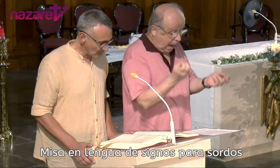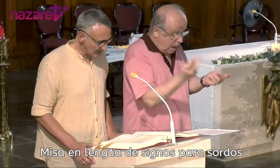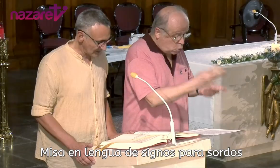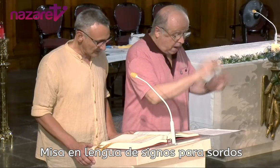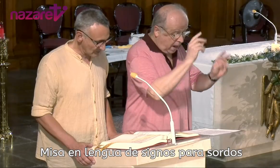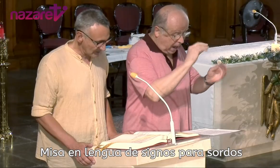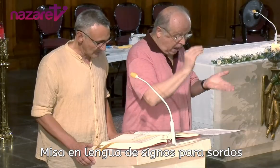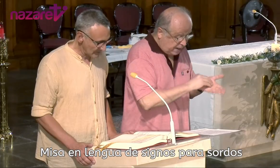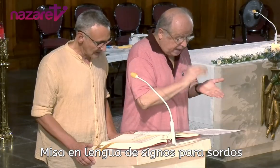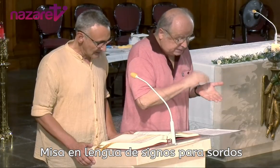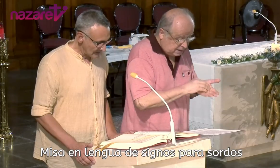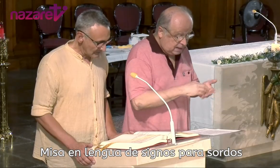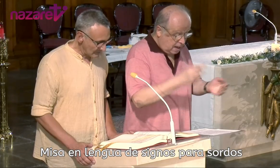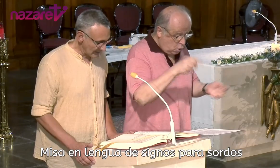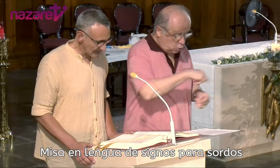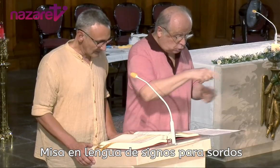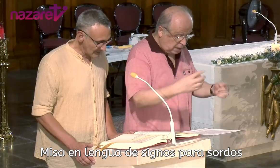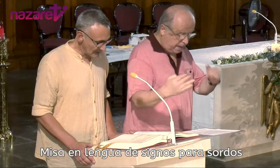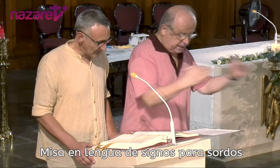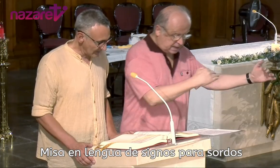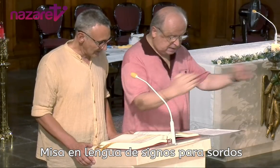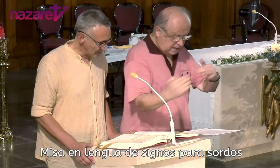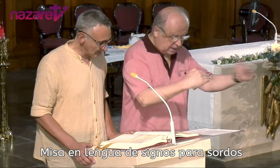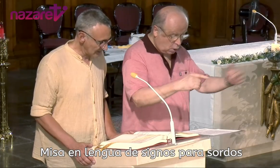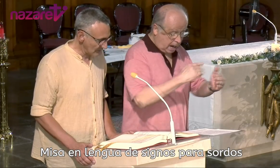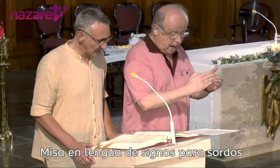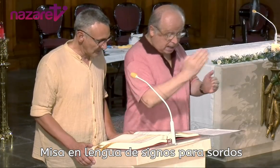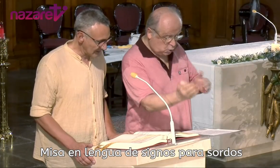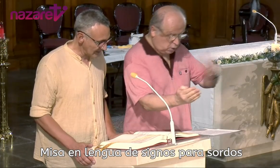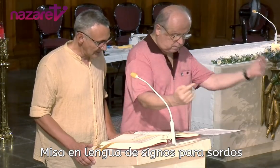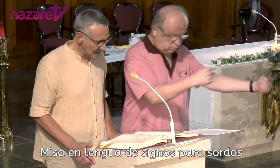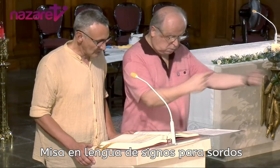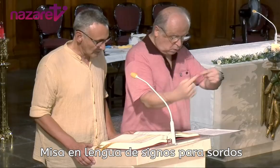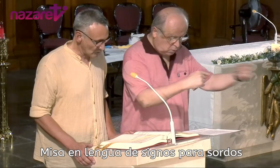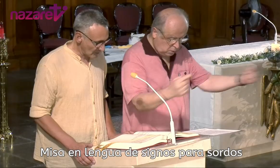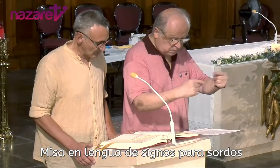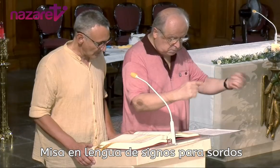de Jesús, para que también la vida de Jesús se manifieste en nuestro cuerpo.